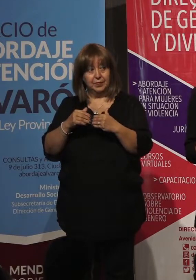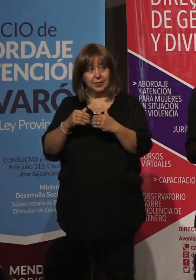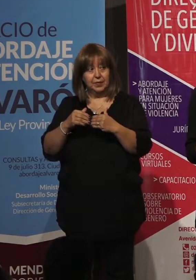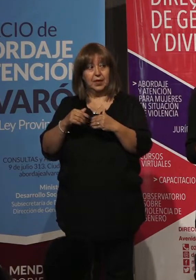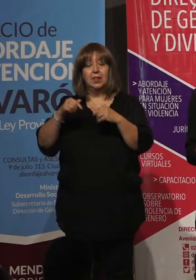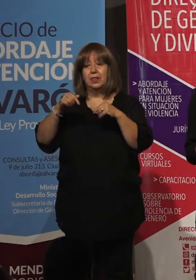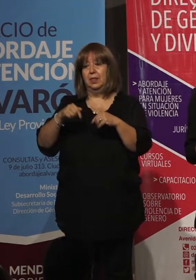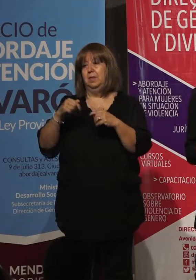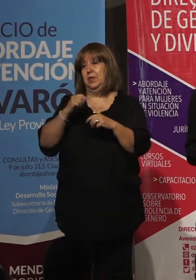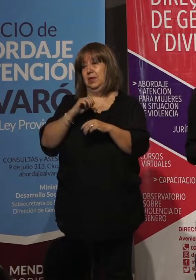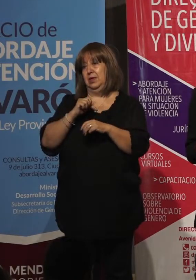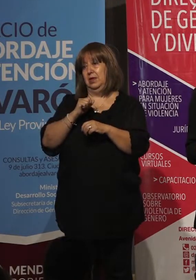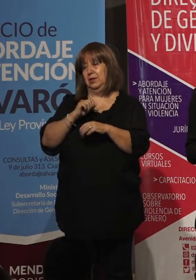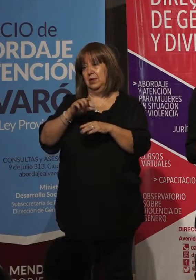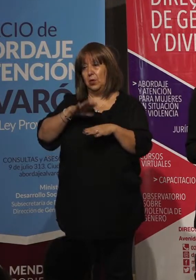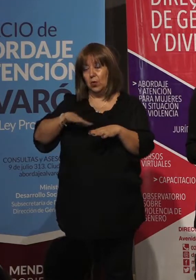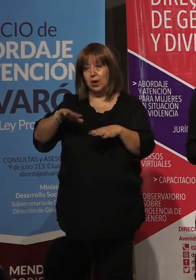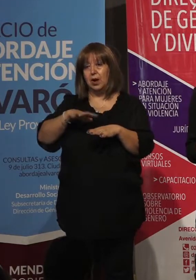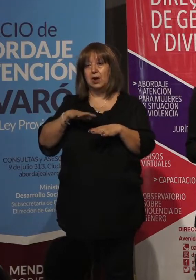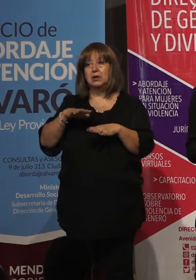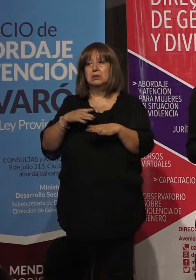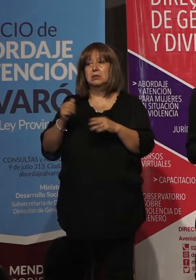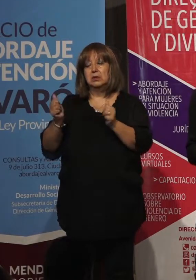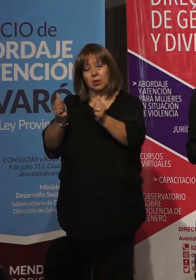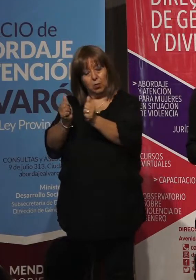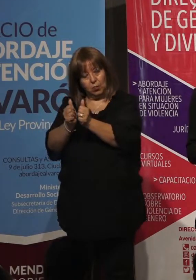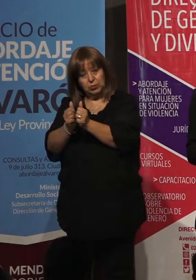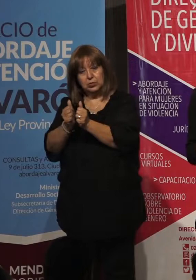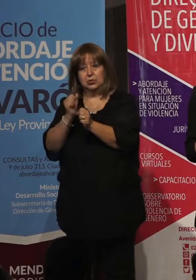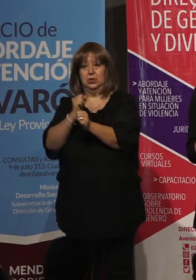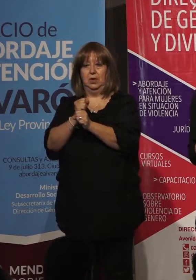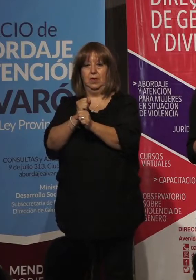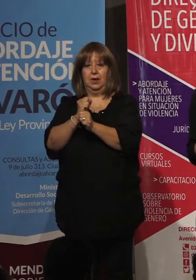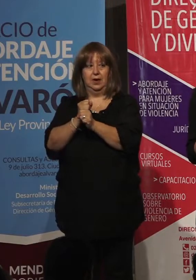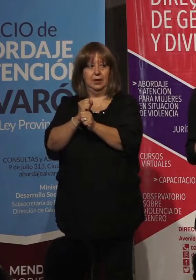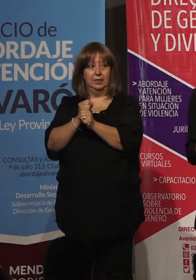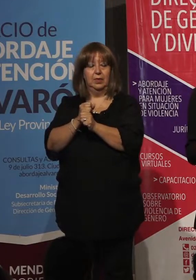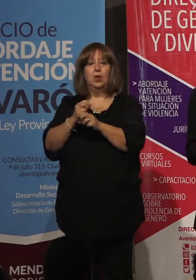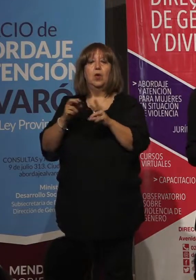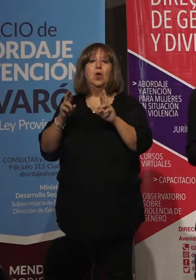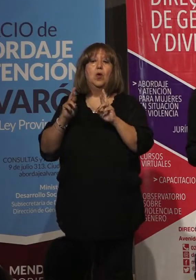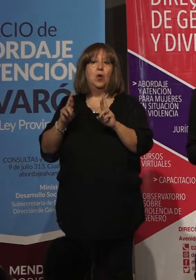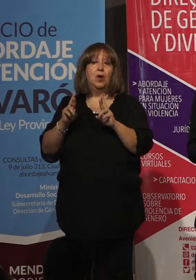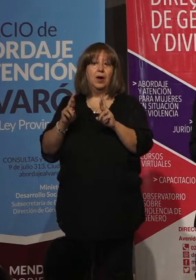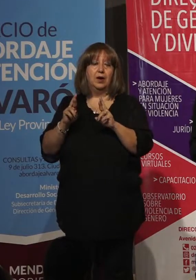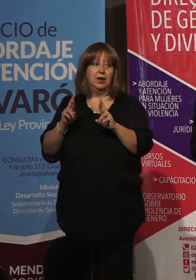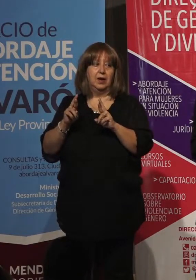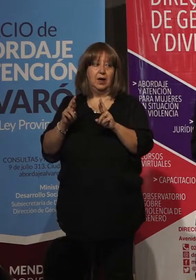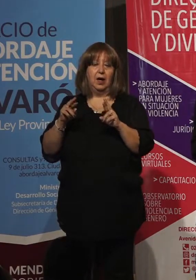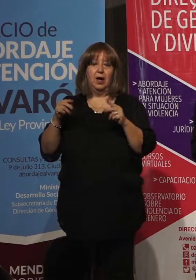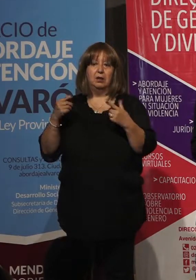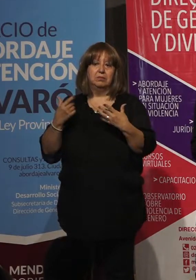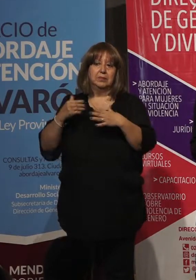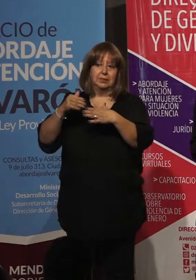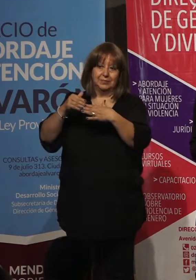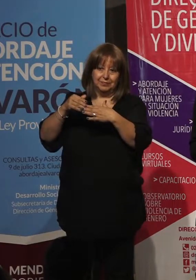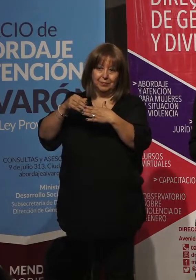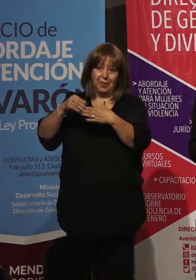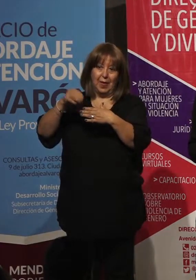desde este lugar tenemos que empatizar y tenemos que trabajar. Que ojalá que esa sea nuestra semilla de